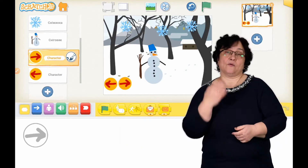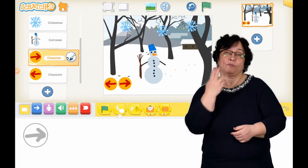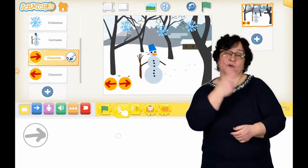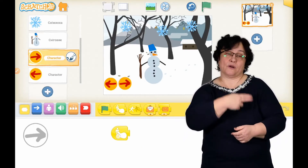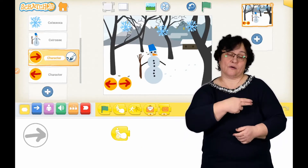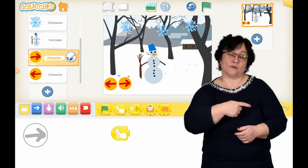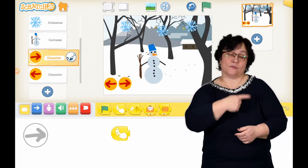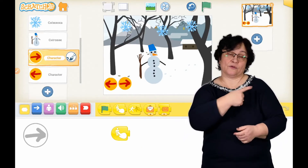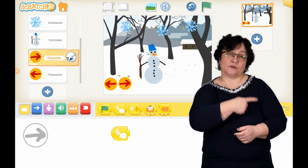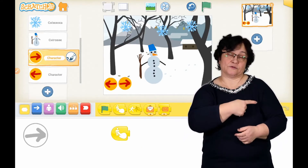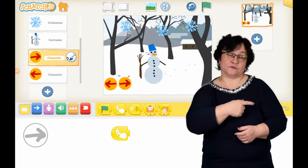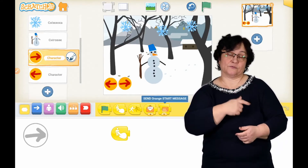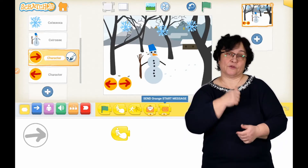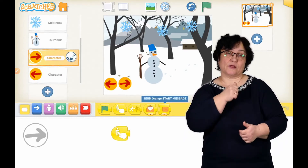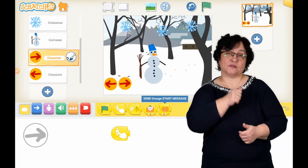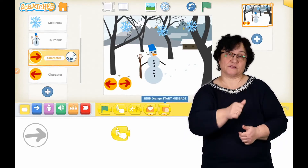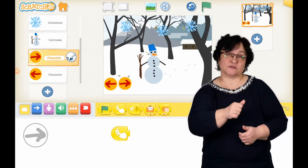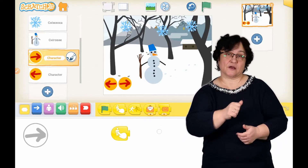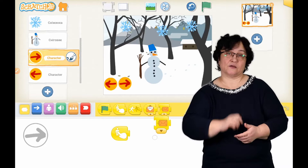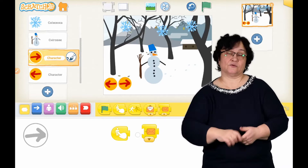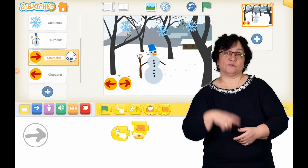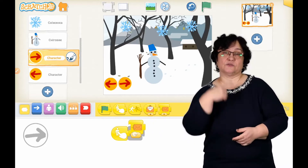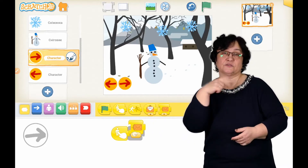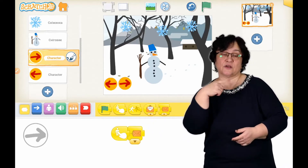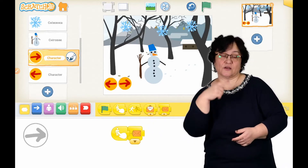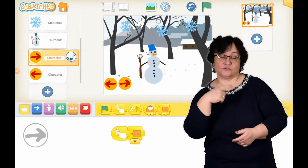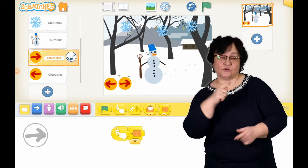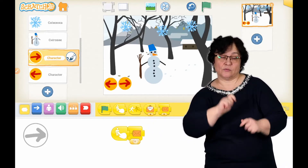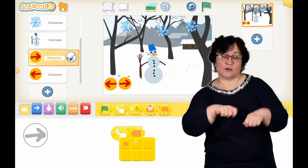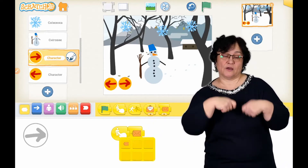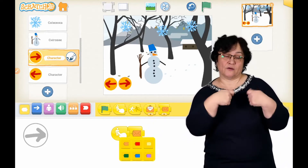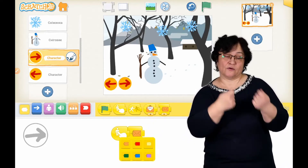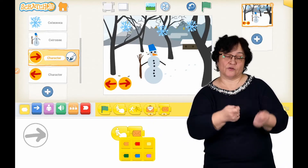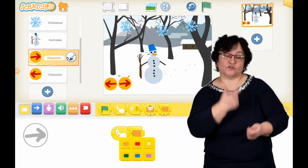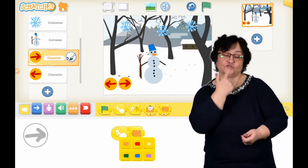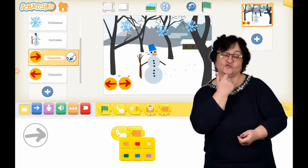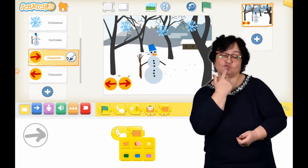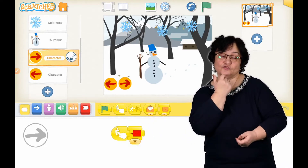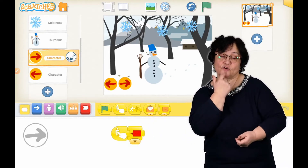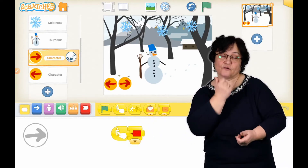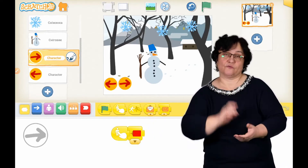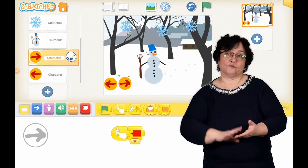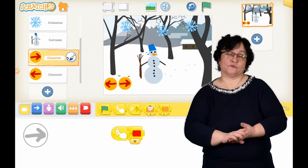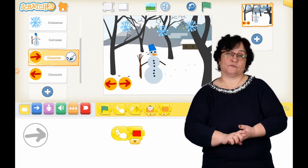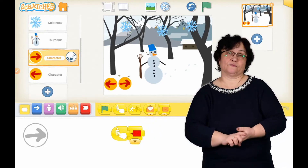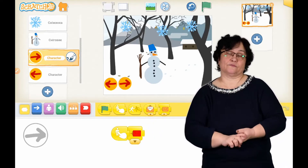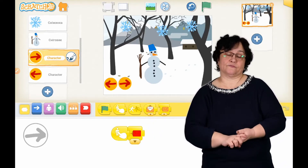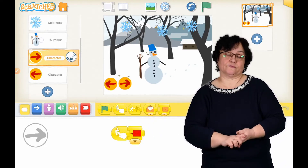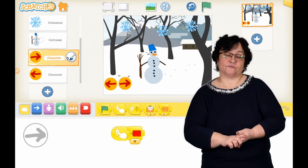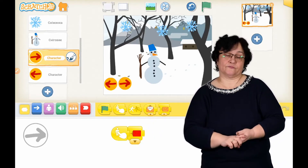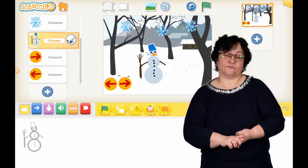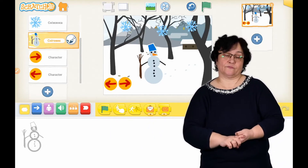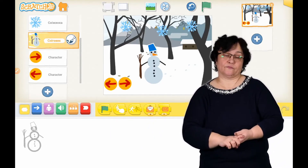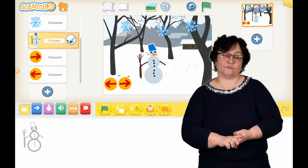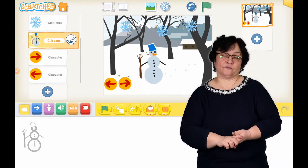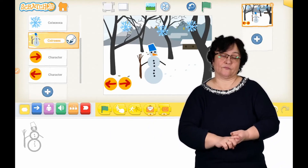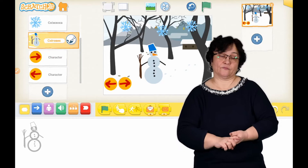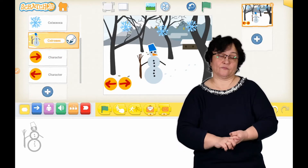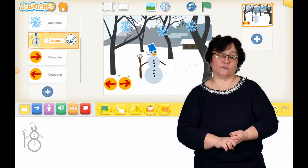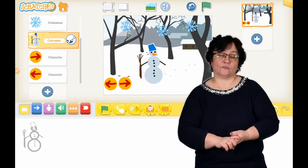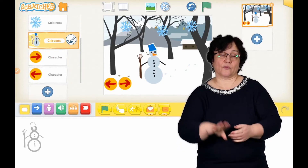стрілочці вправо, по натисканню, скажемо передати Червоне пальто.